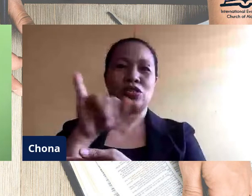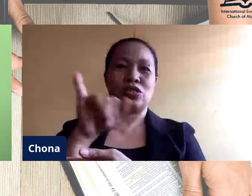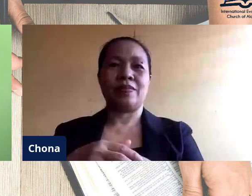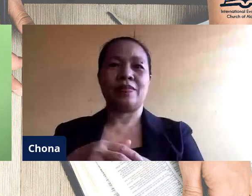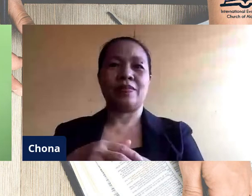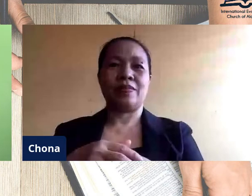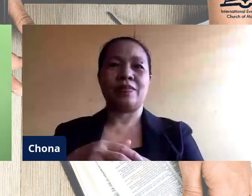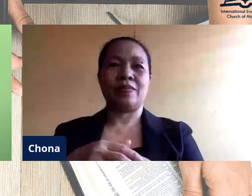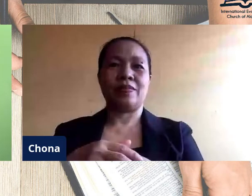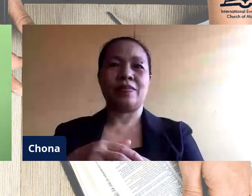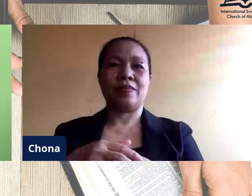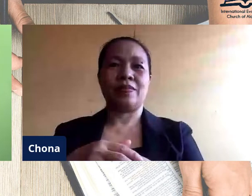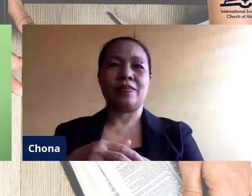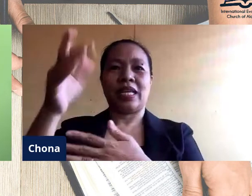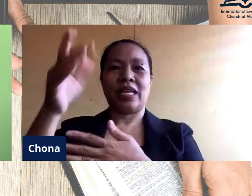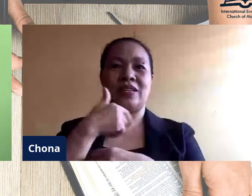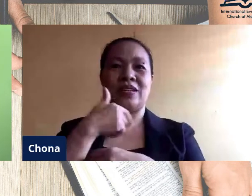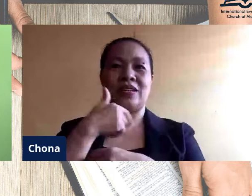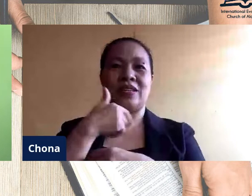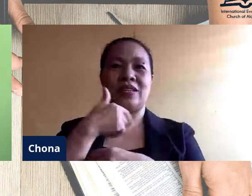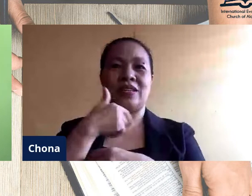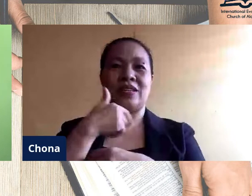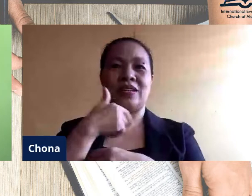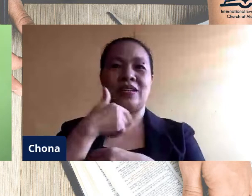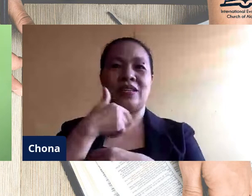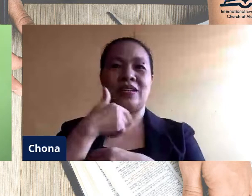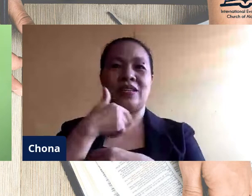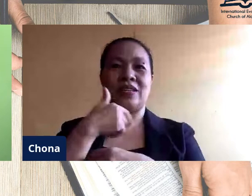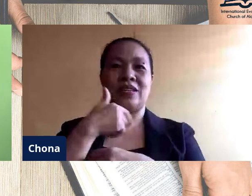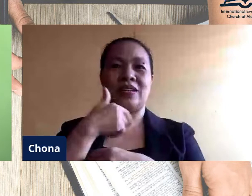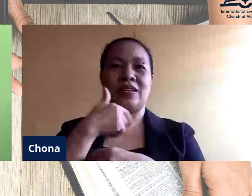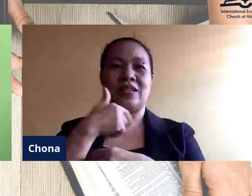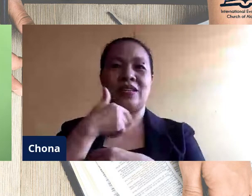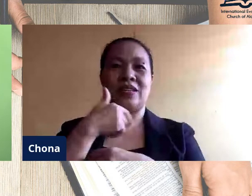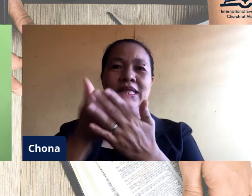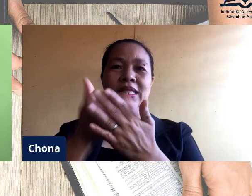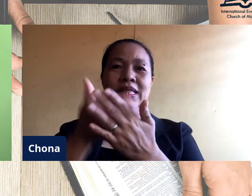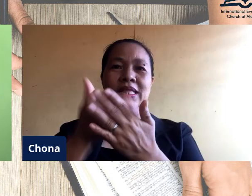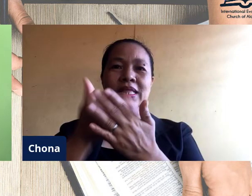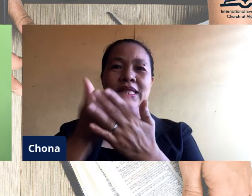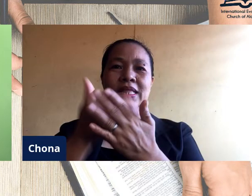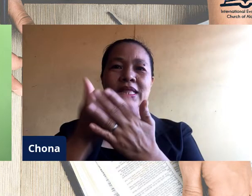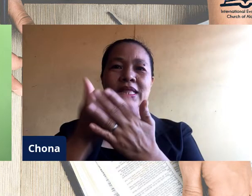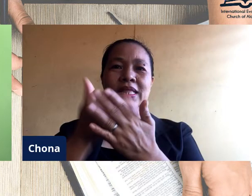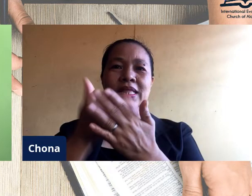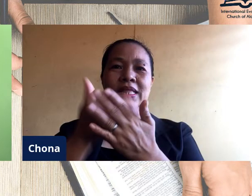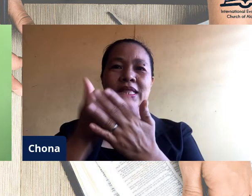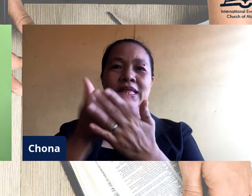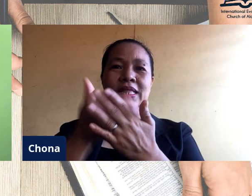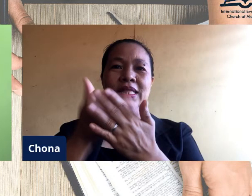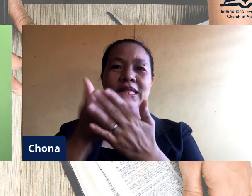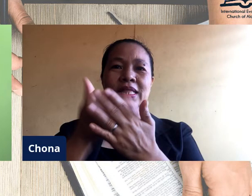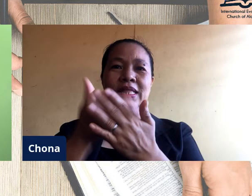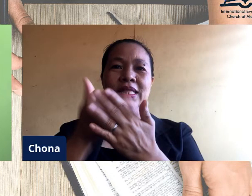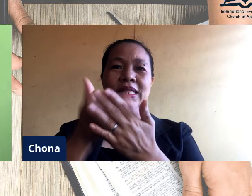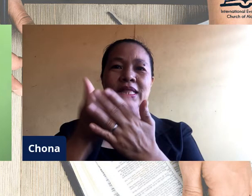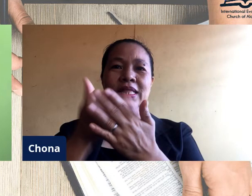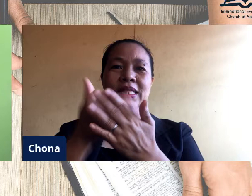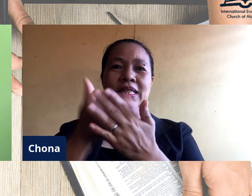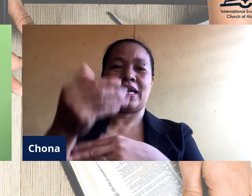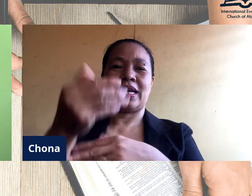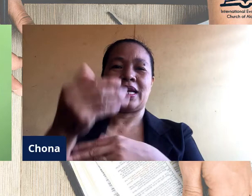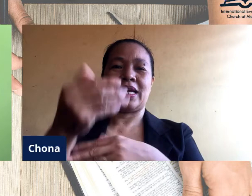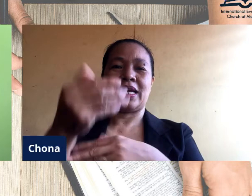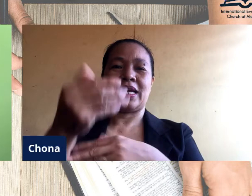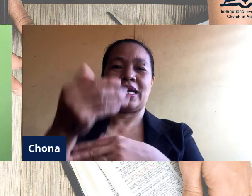level ng nagkakahawaan ng sakit, ano? So medyo naghihigpit po ang ating pamahalaan, ang mga namumuno sa atin. So tayo